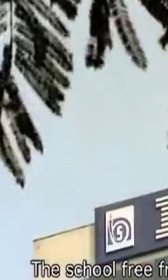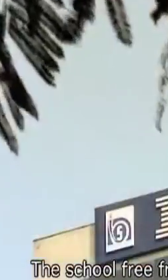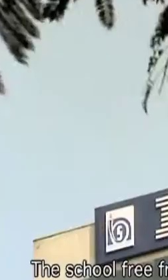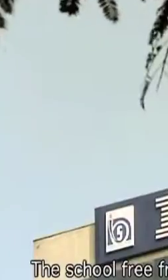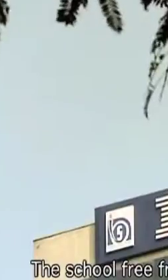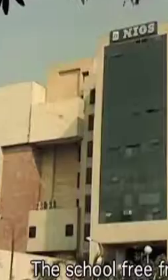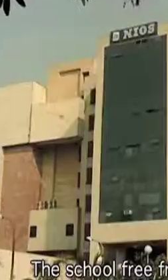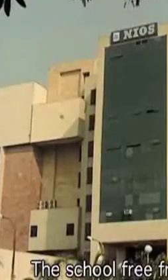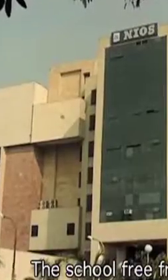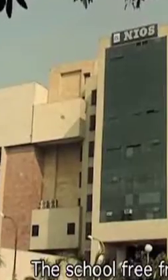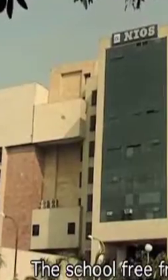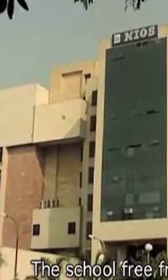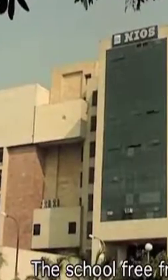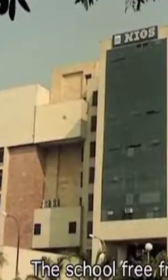विद्यालय जो मुक्त हो,